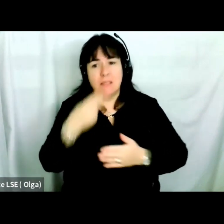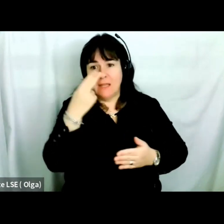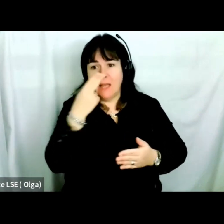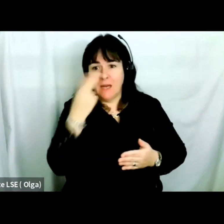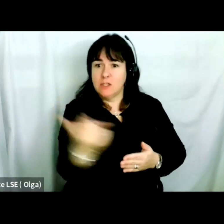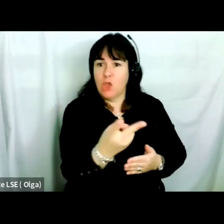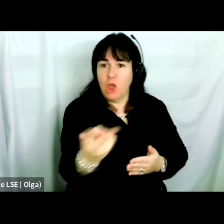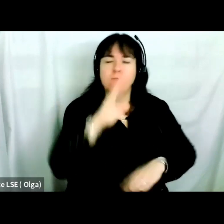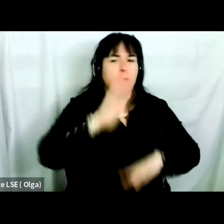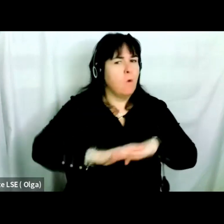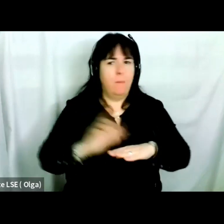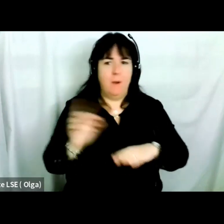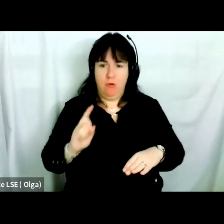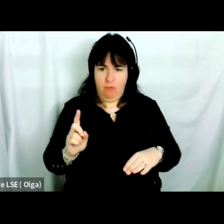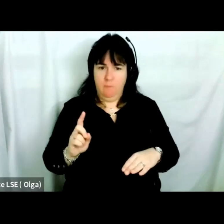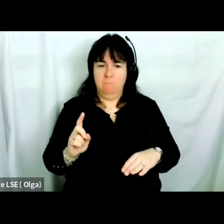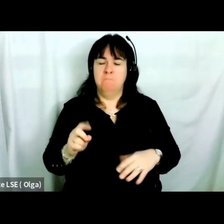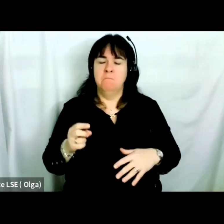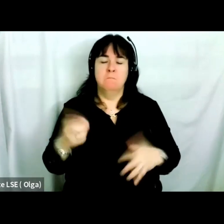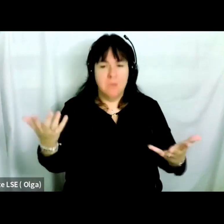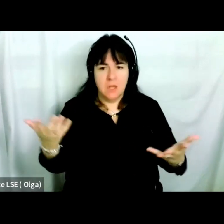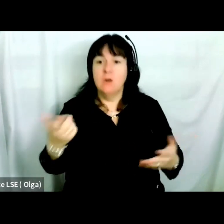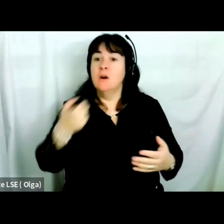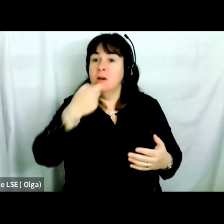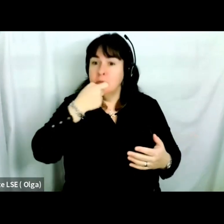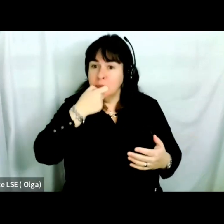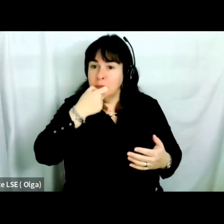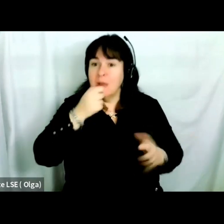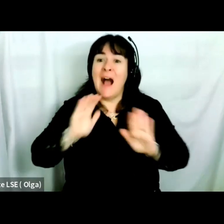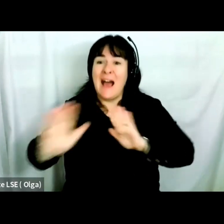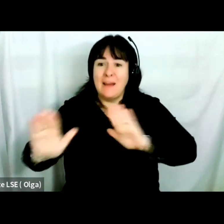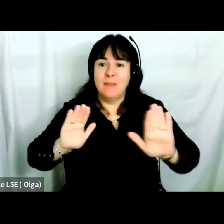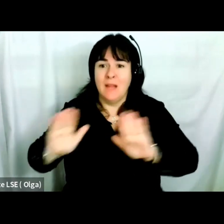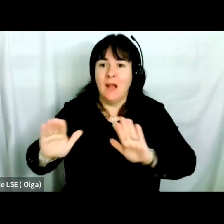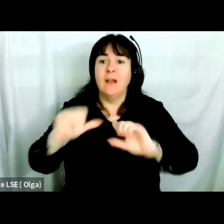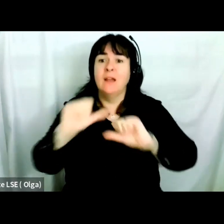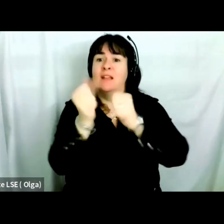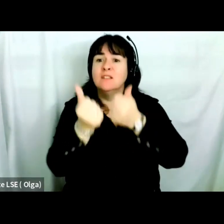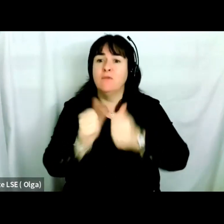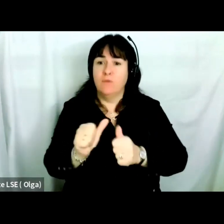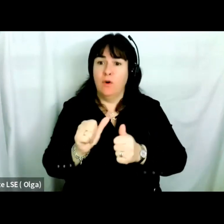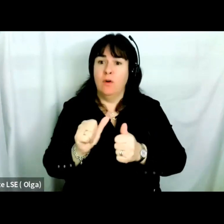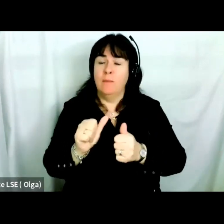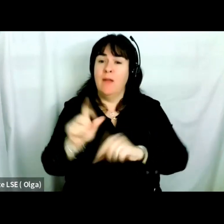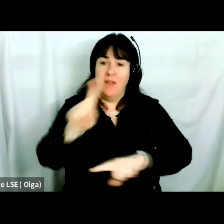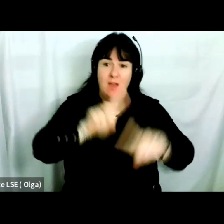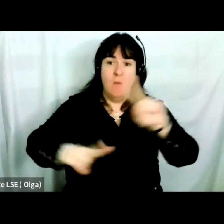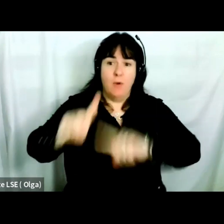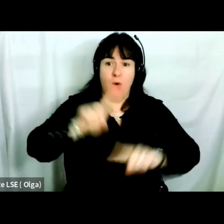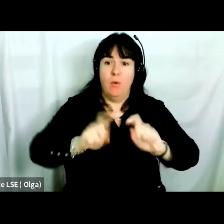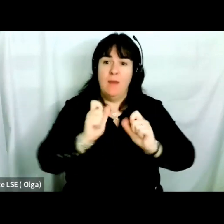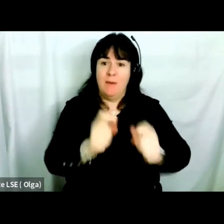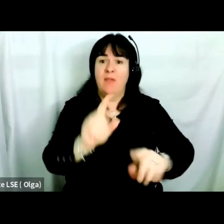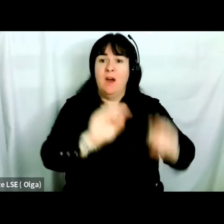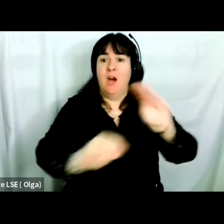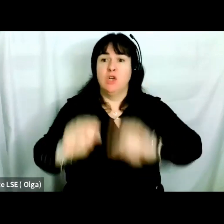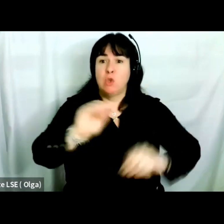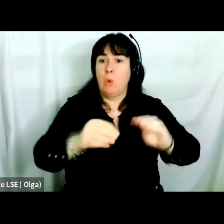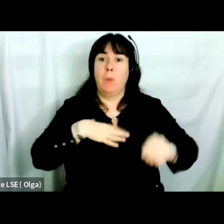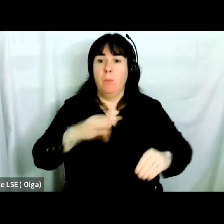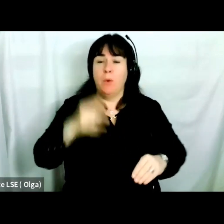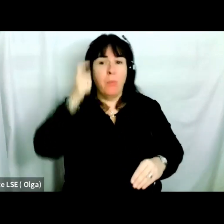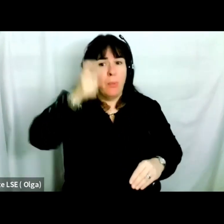Pero en general podemos decir que el arbitraje es una forma de resolver un conflicto en prácticamente 2-3